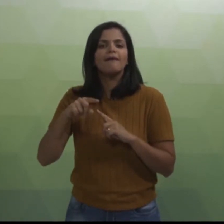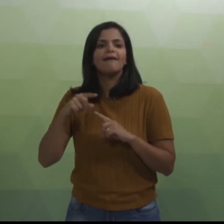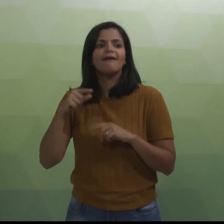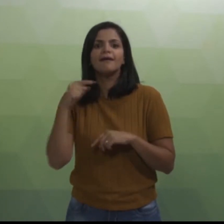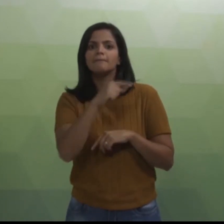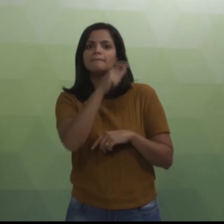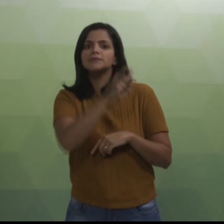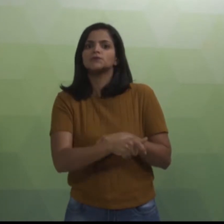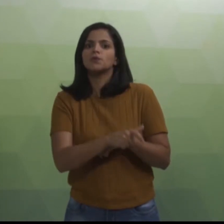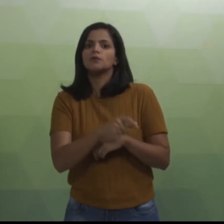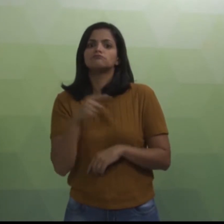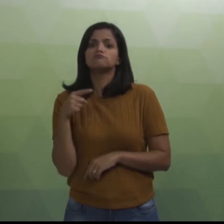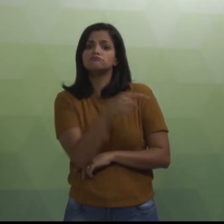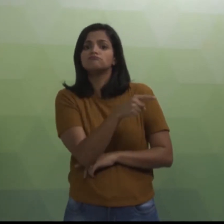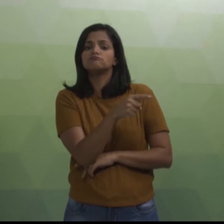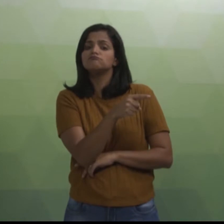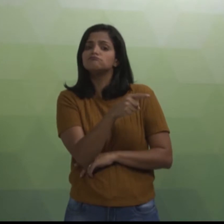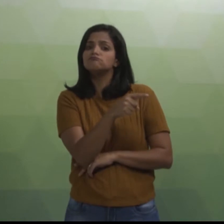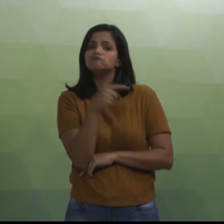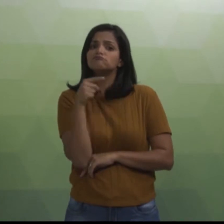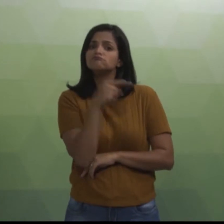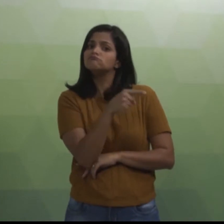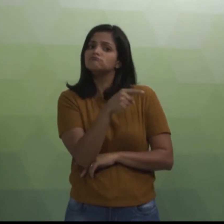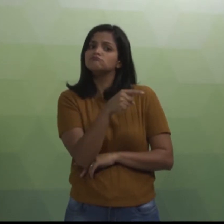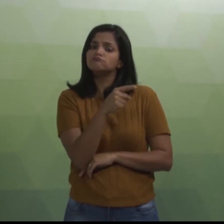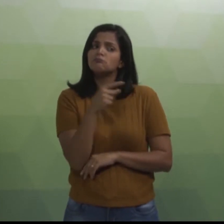Então, eu consigo marcar ali a pessoa,